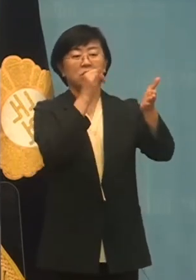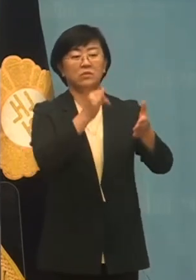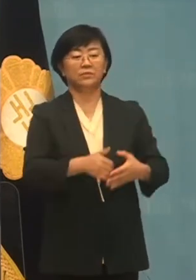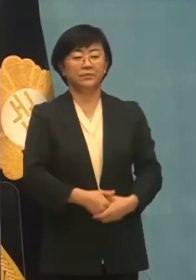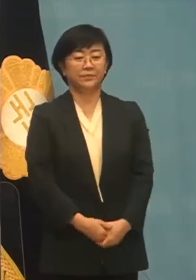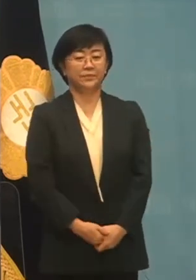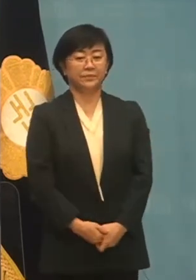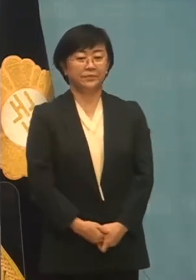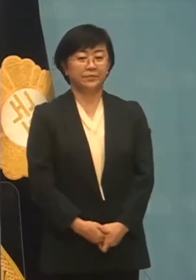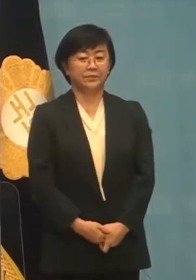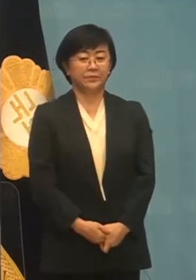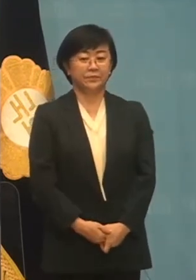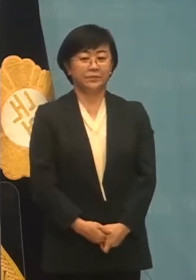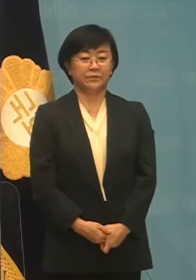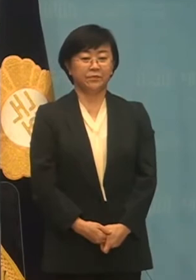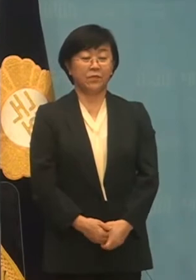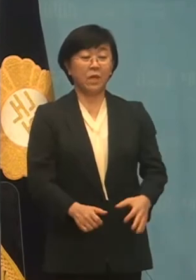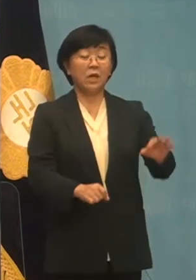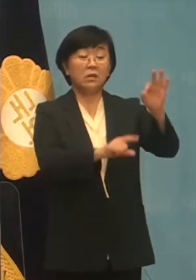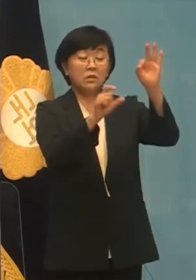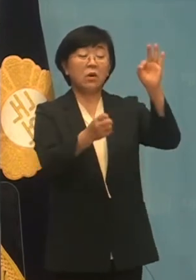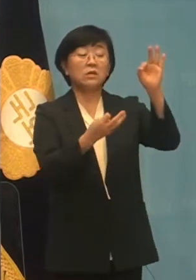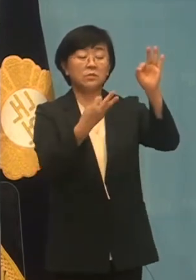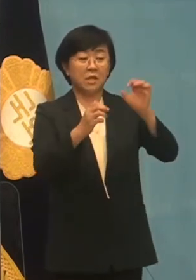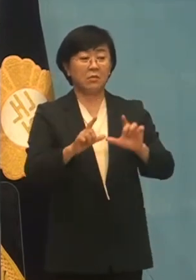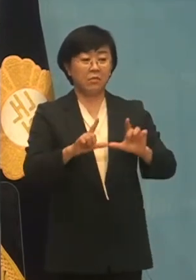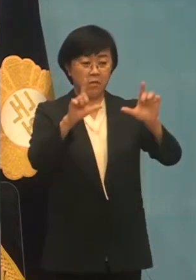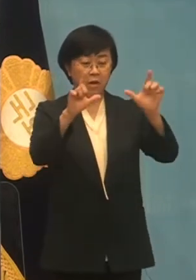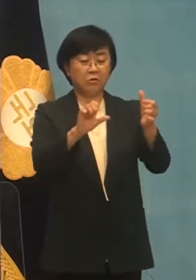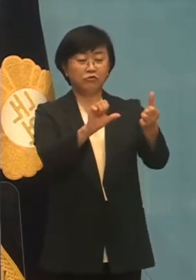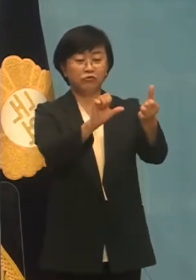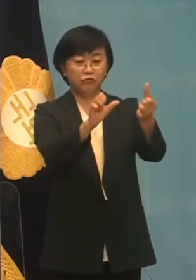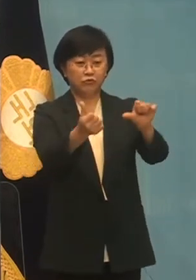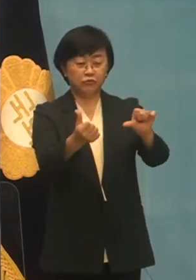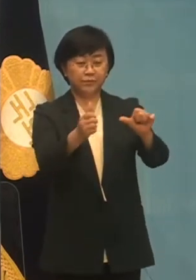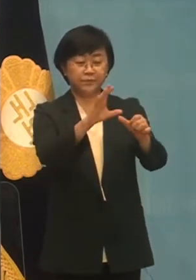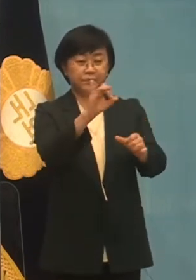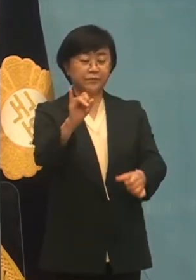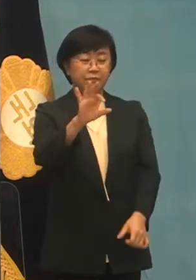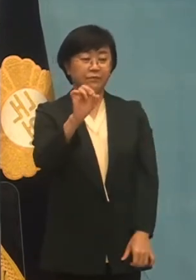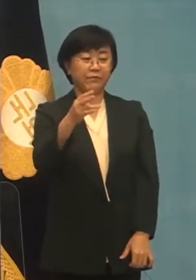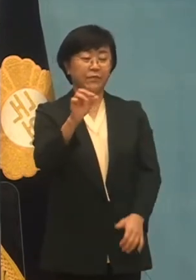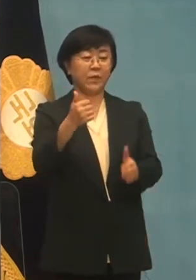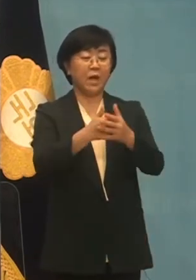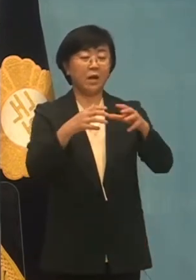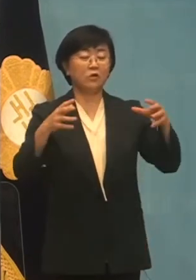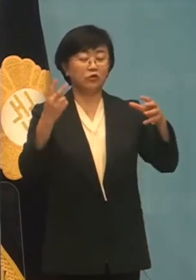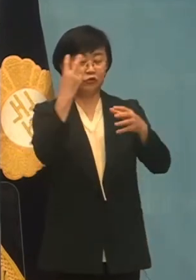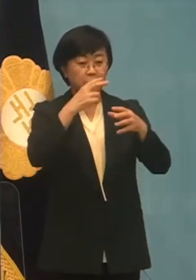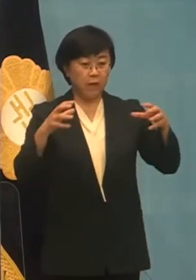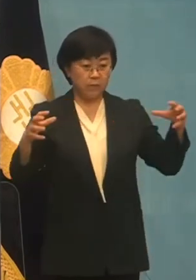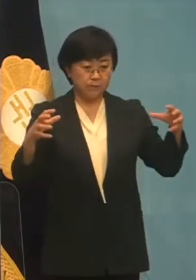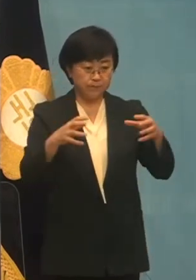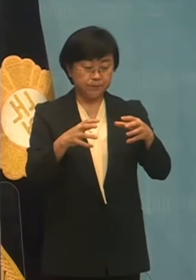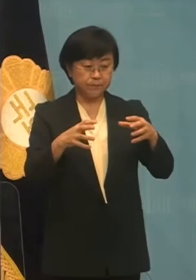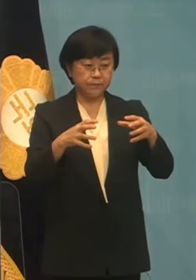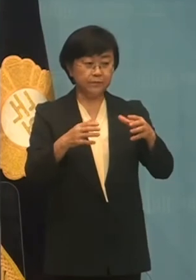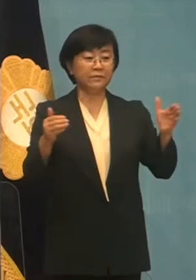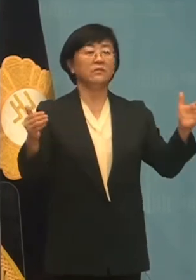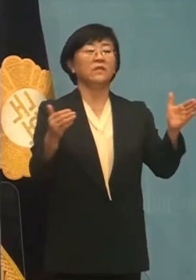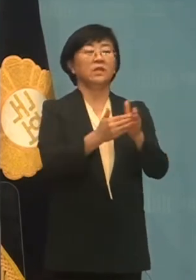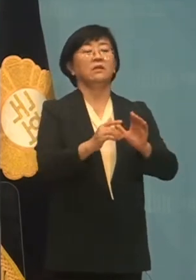진행했습니다. 10월 13일은 고 이해람 중사 사건에 대한 수사 합동의 활동이